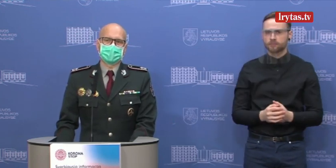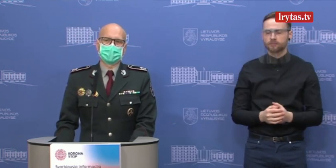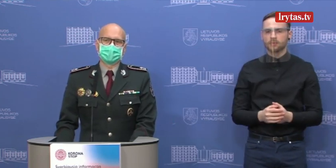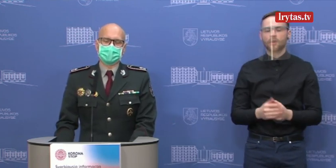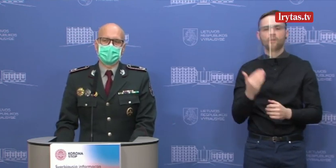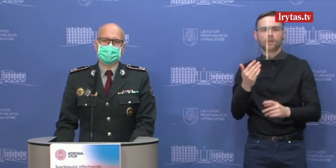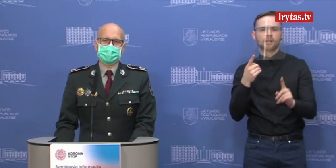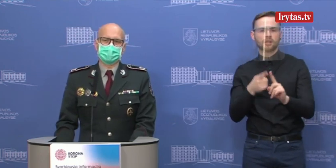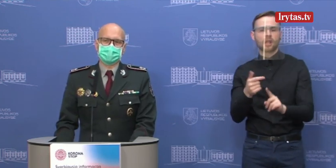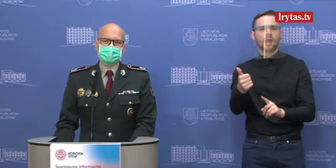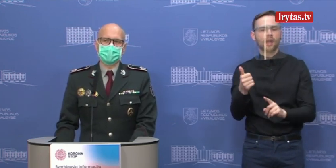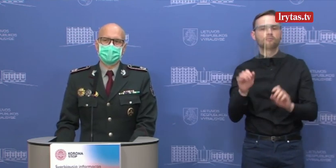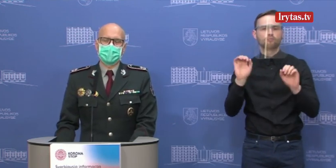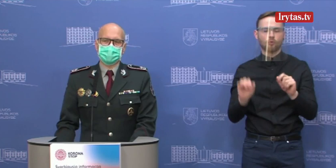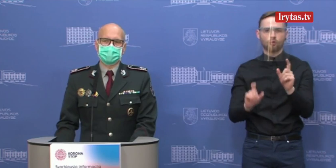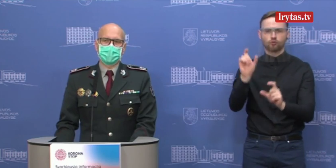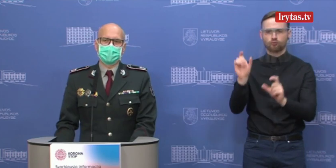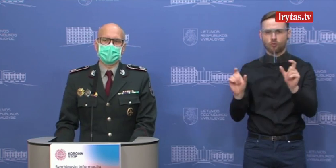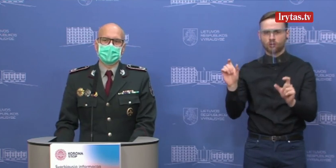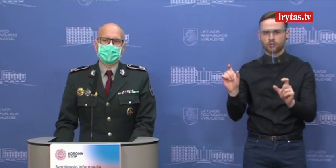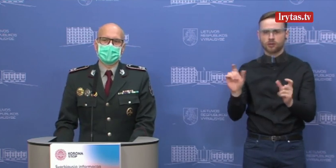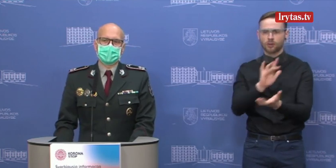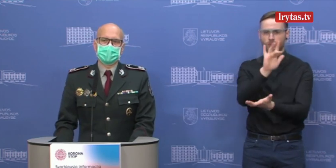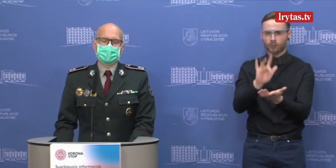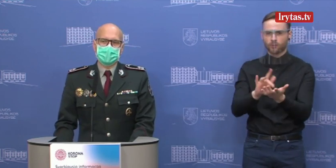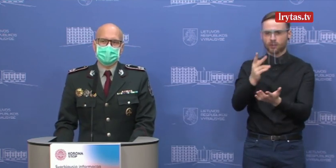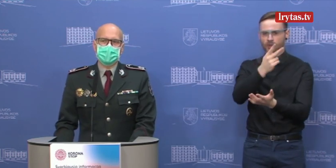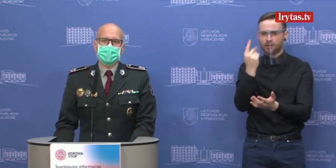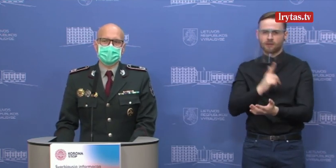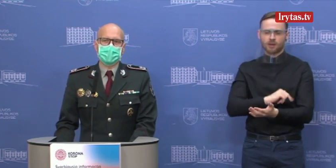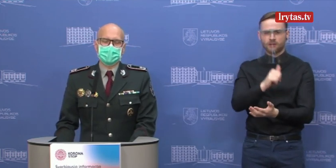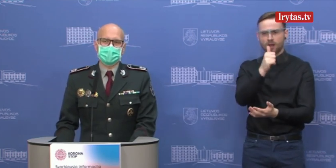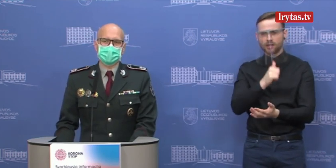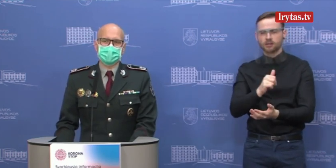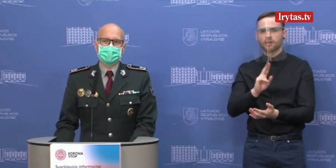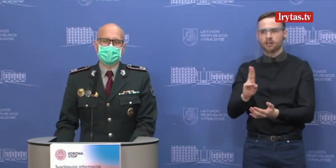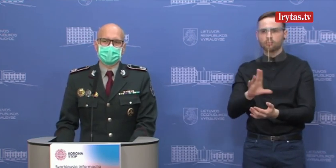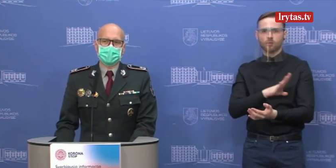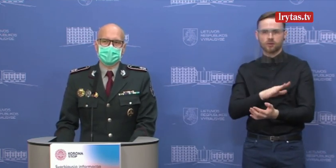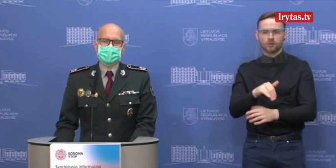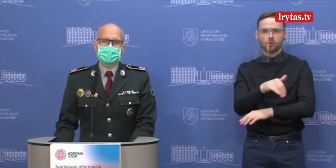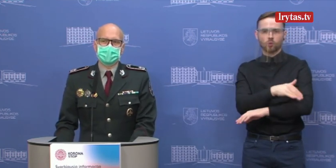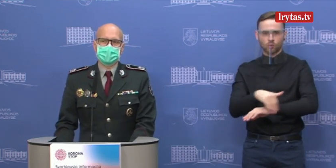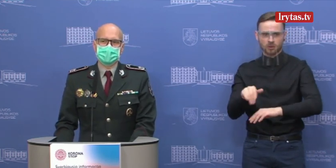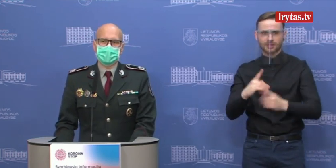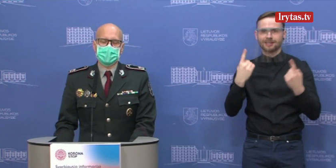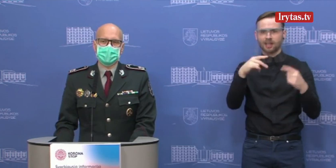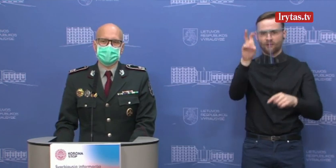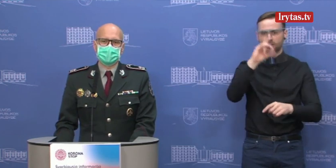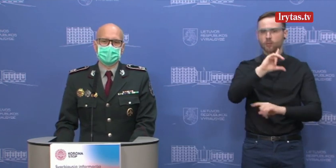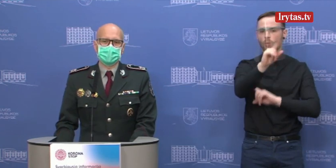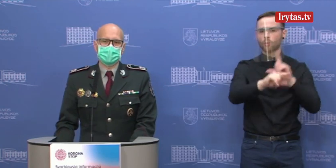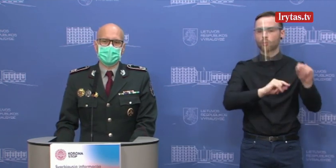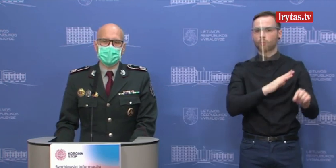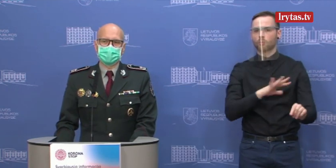kontroliuoti tuos piliečius, mūsų šalių piliečius, kurie buvo išvykę iš Baltijos šalių teritorijos, tai iš esmės